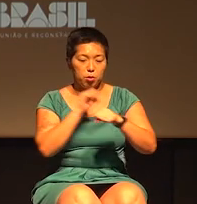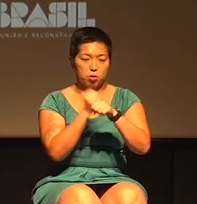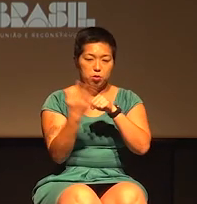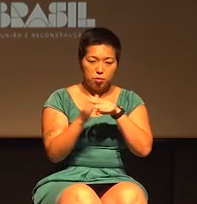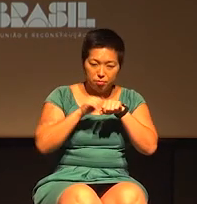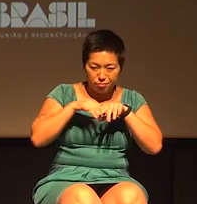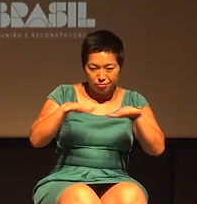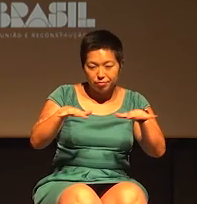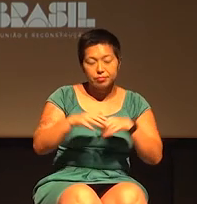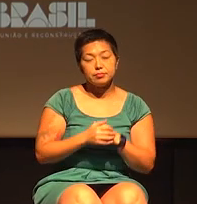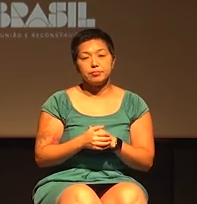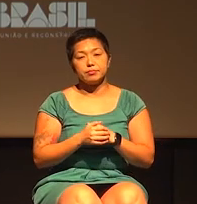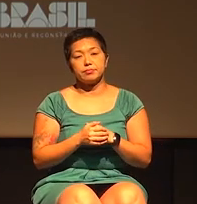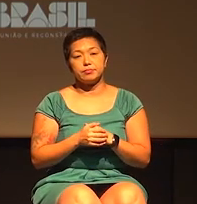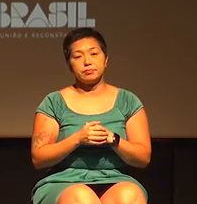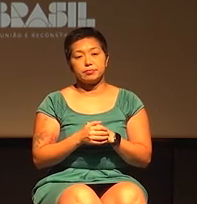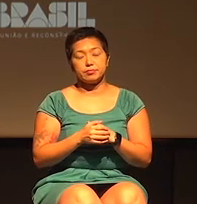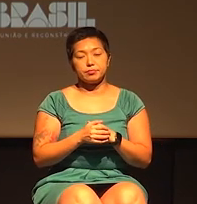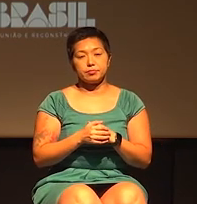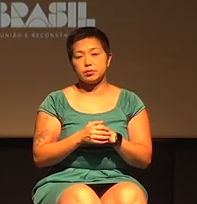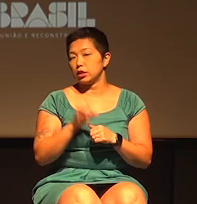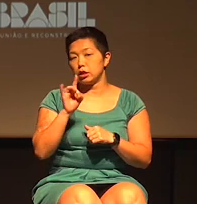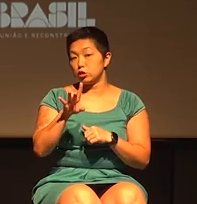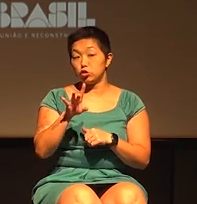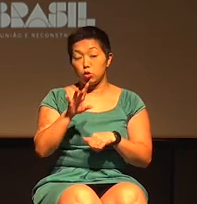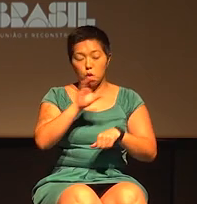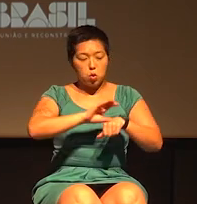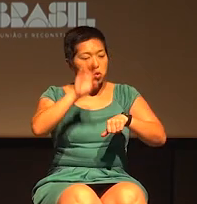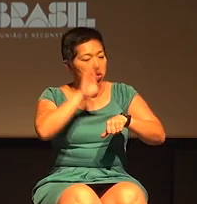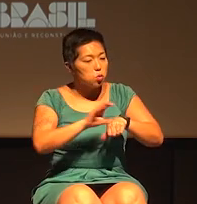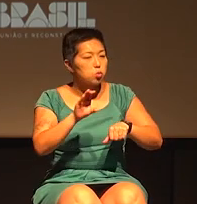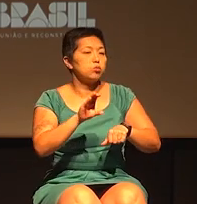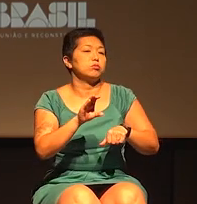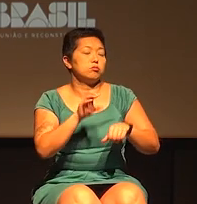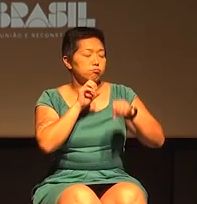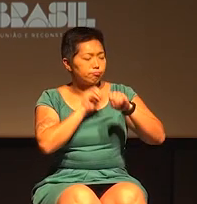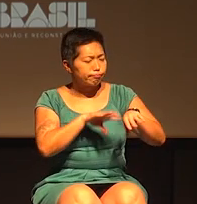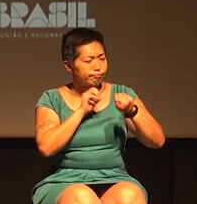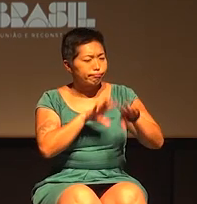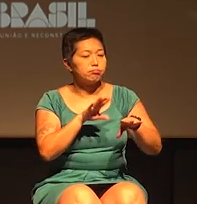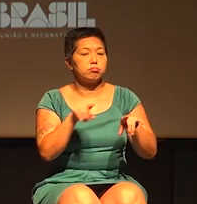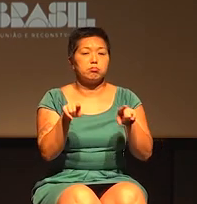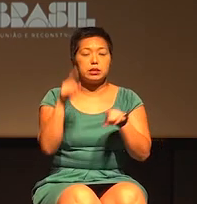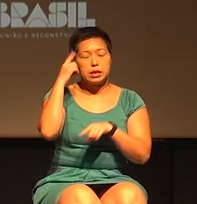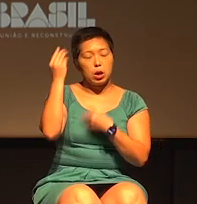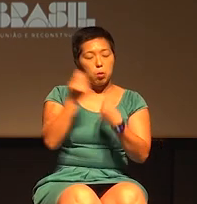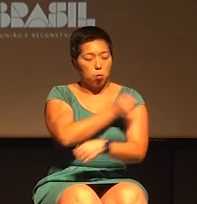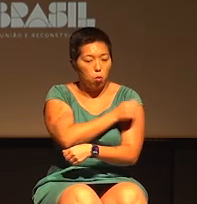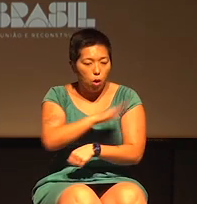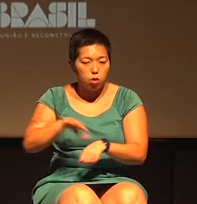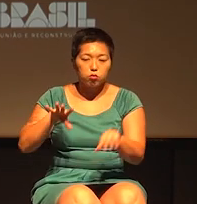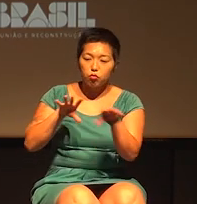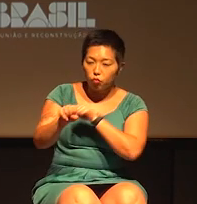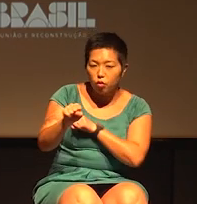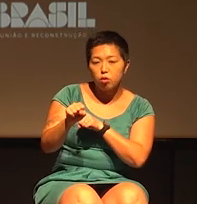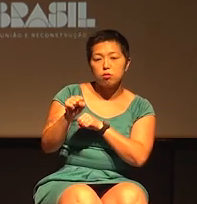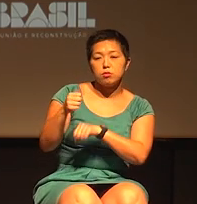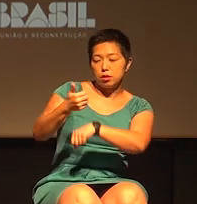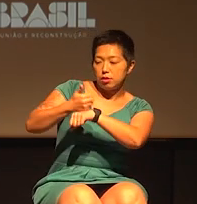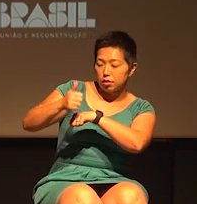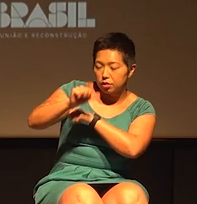tendo eh que era só formação de cursos e de alunos pro mercado de trabalho